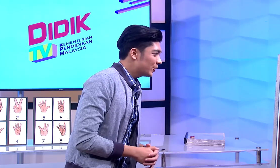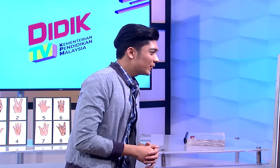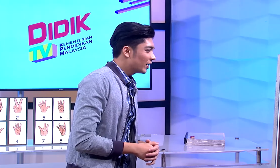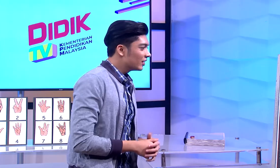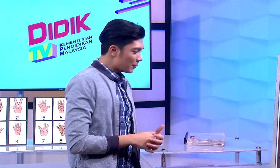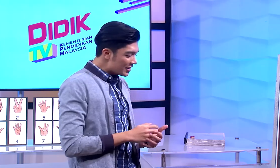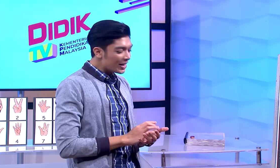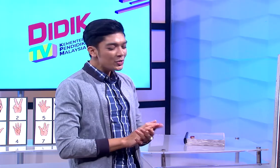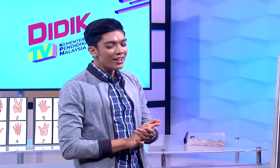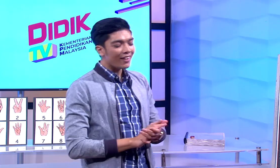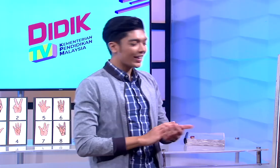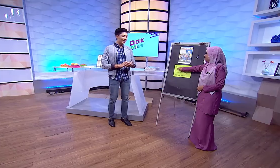kami juga